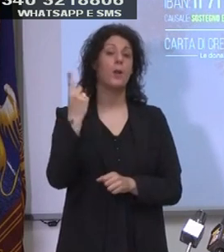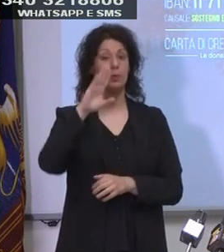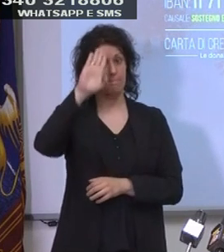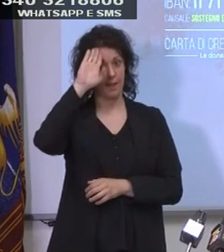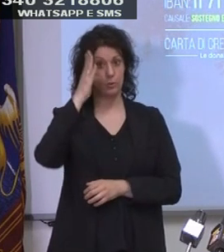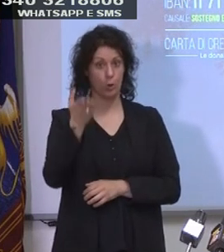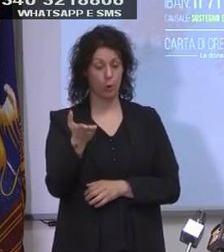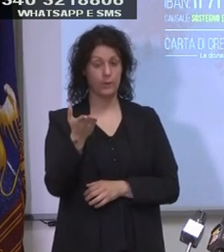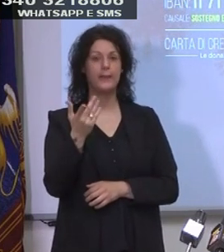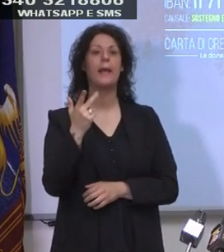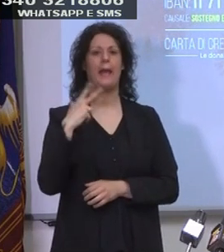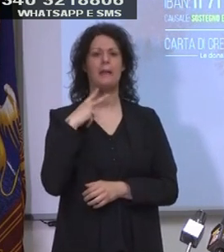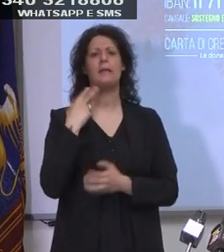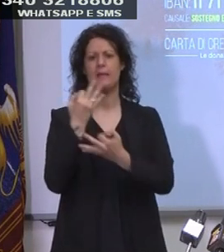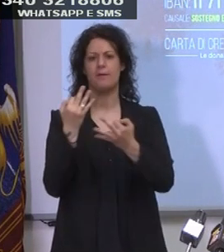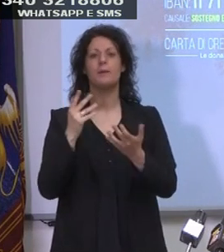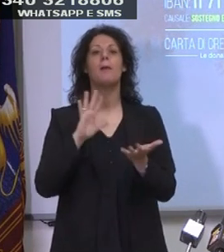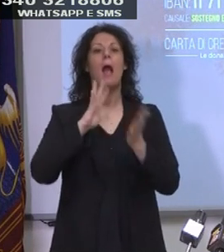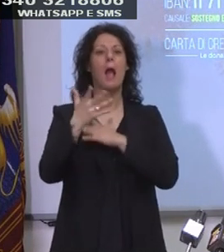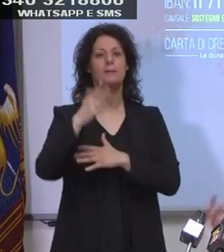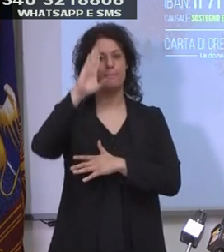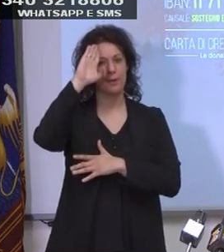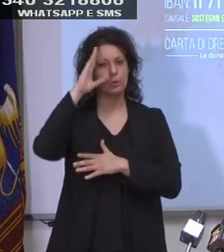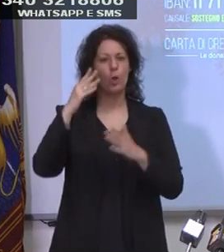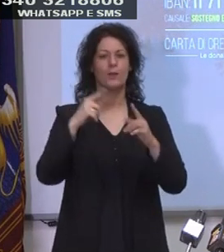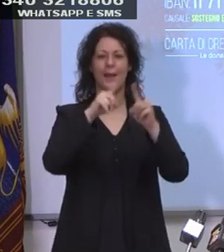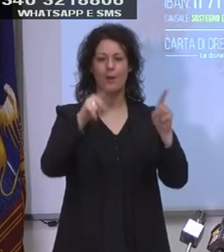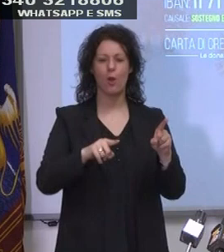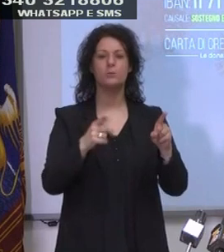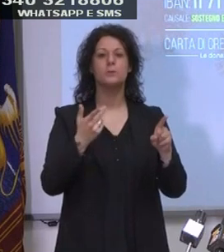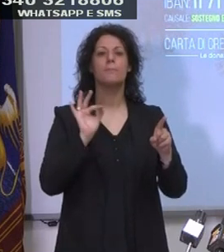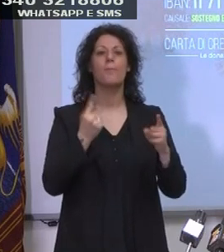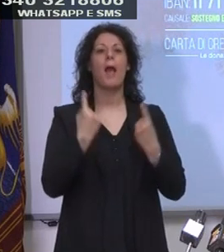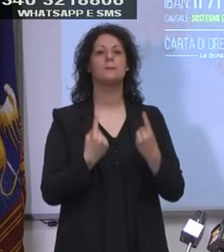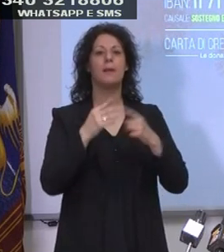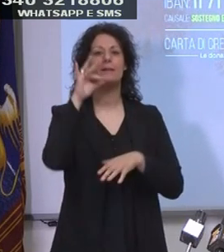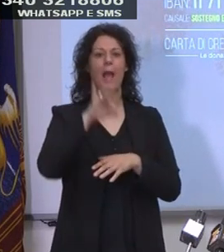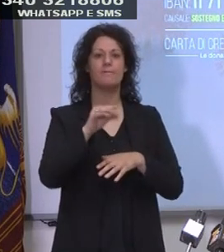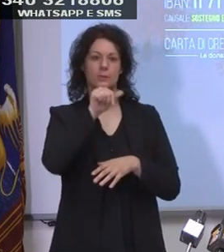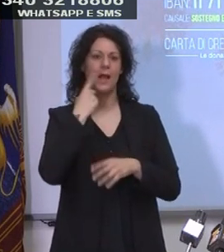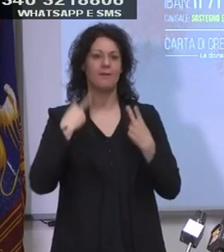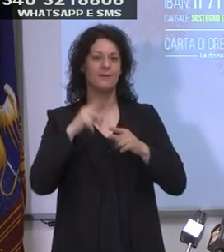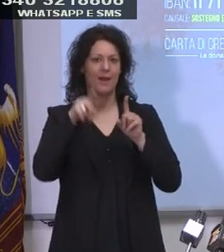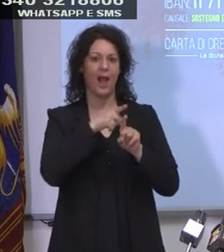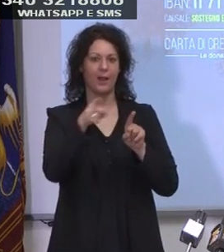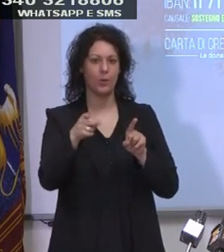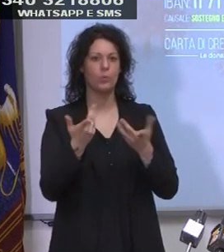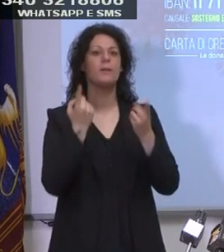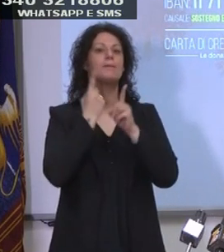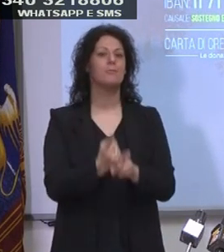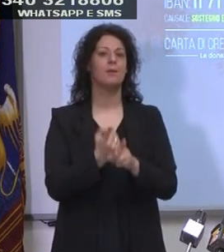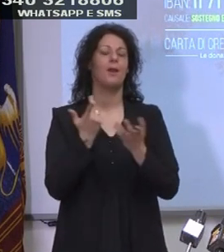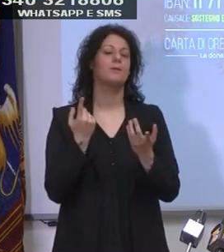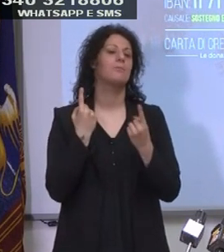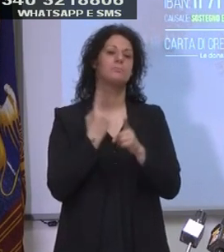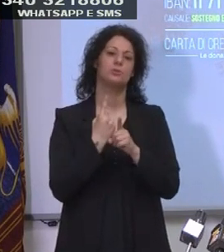solo di quello, cioè io ne conosco ad esempio, no? Cioè non è che sono tutti immobiliaristi. Penso che sia fondamentale che qui ci sia un